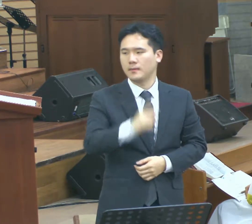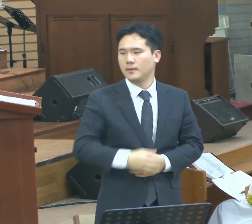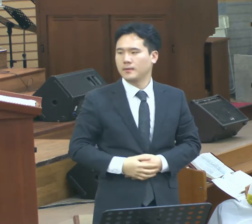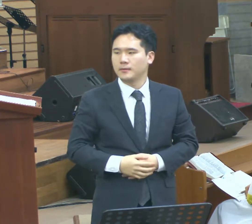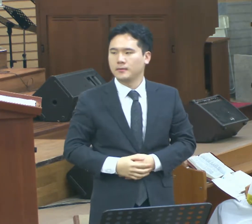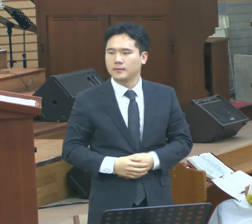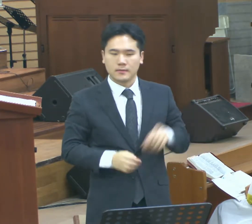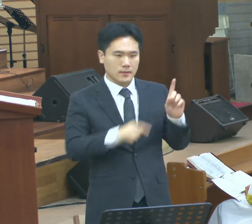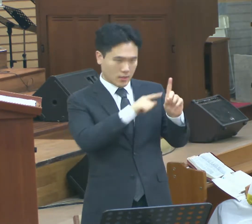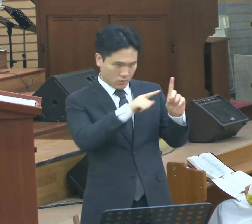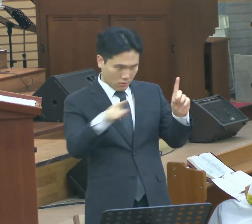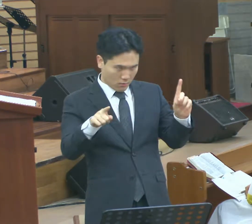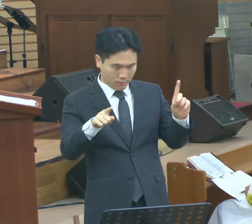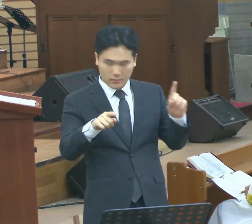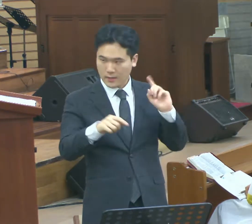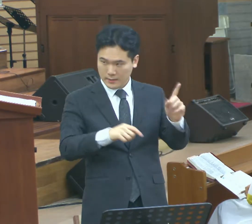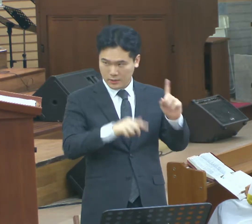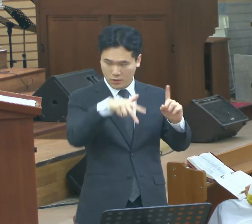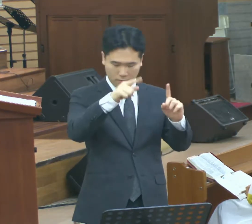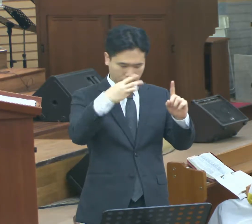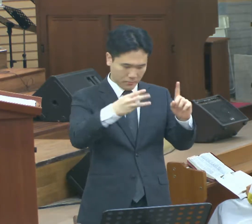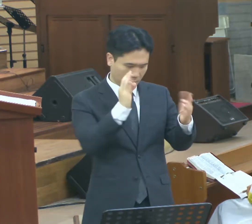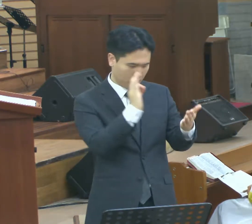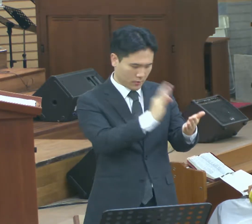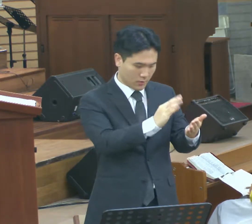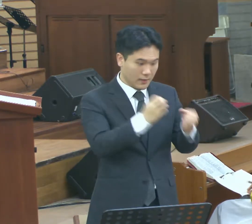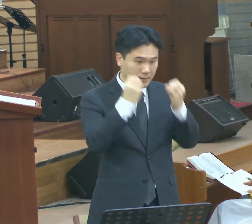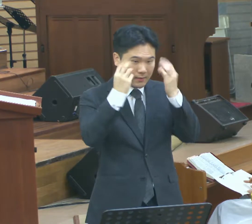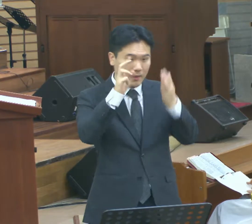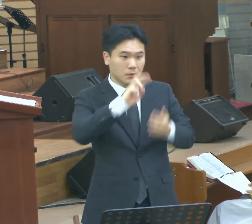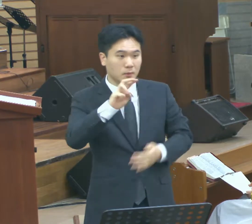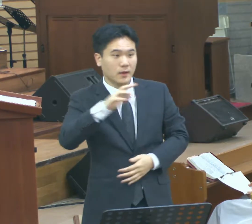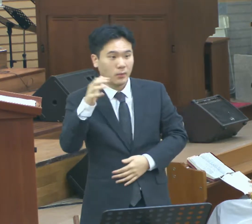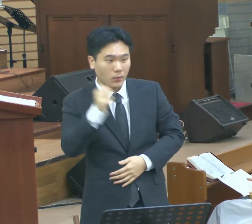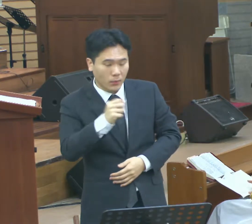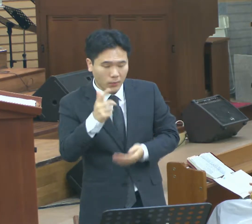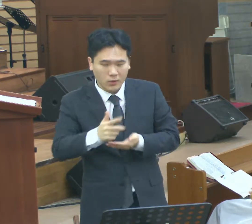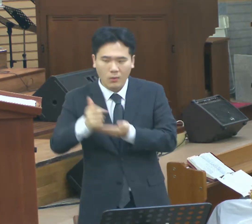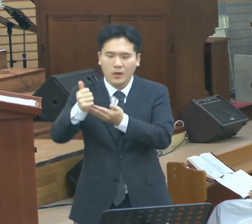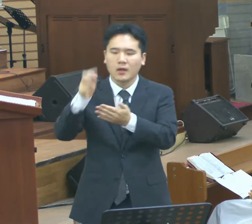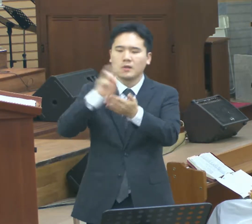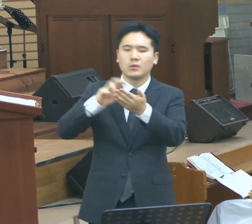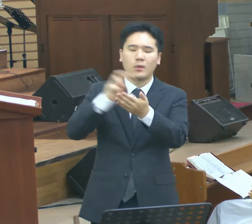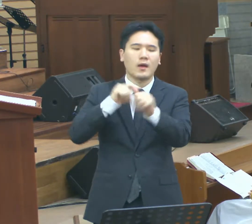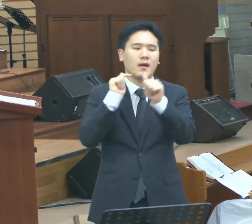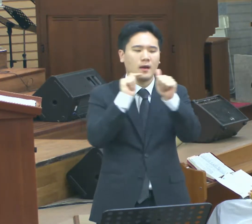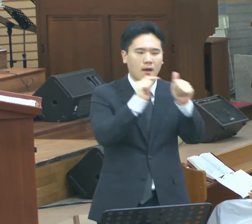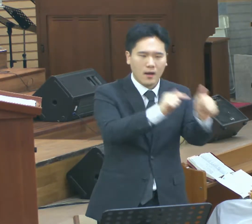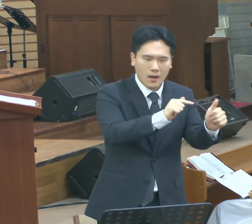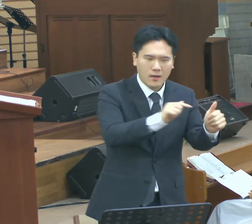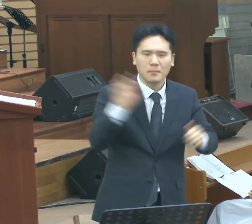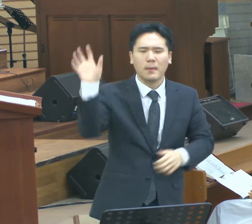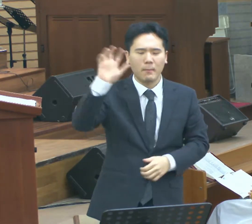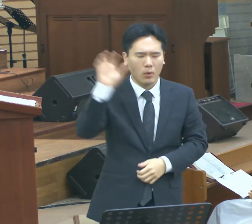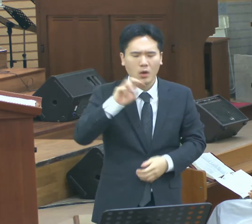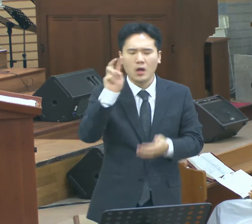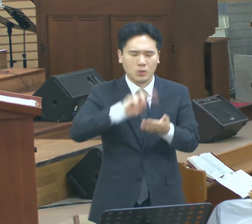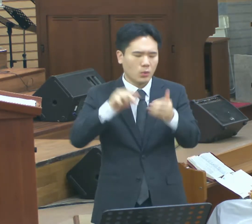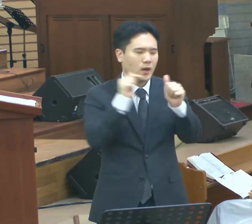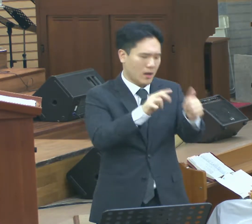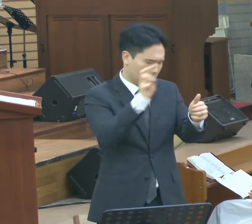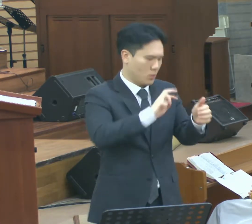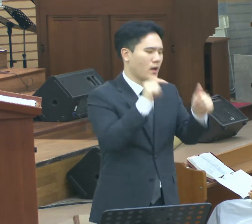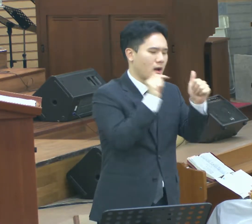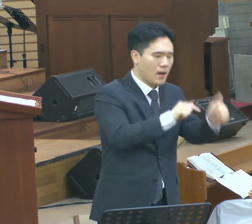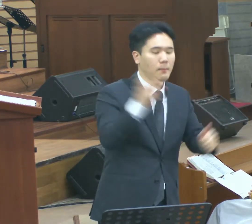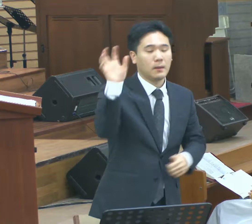1절에서 새 노래로 여호와께 노래하라 그러면서 노래라는 단어를 4번이나 썼어요. 1, 2,